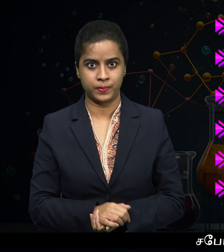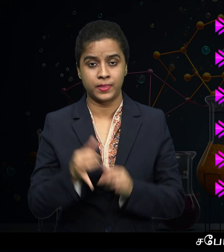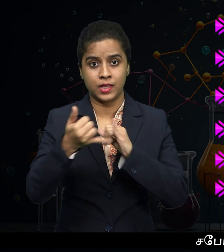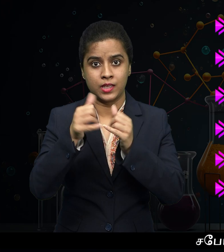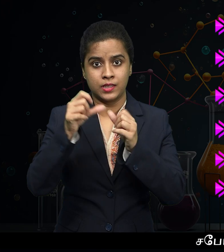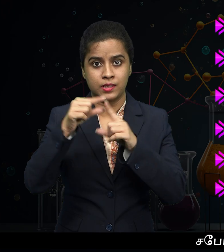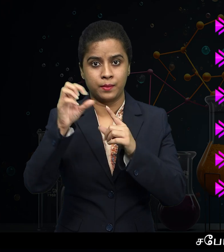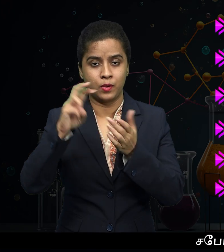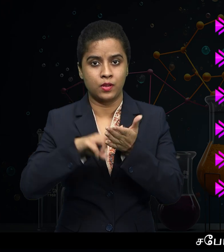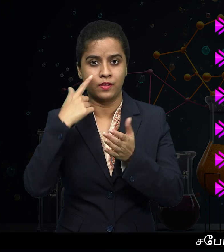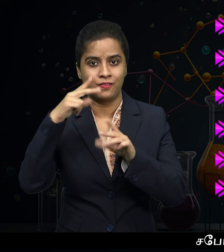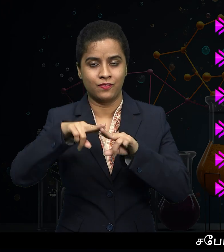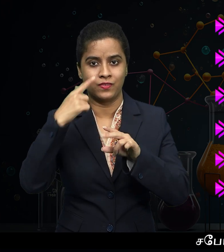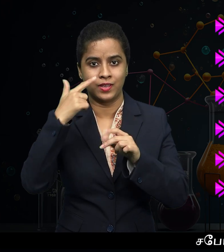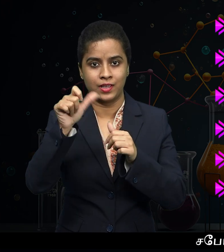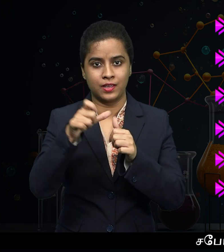சாப்போனிஃபிகேஷன்,